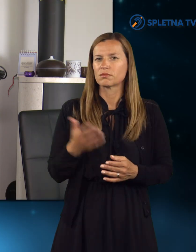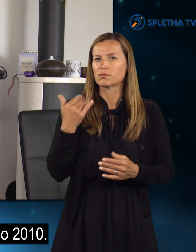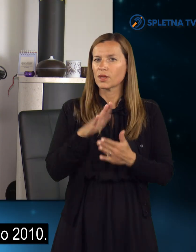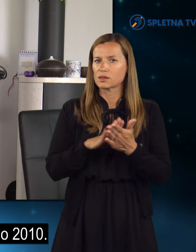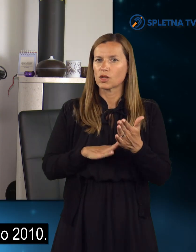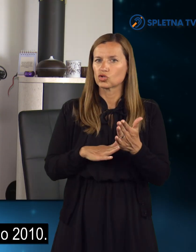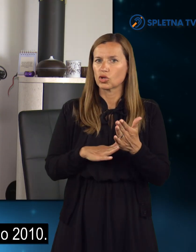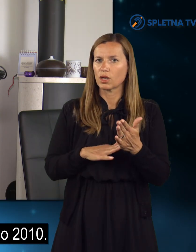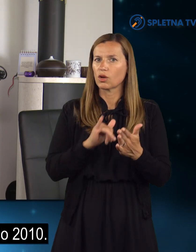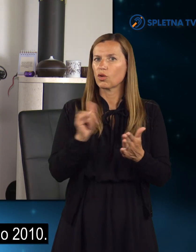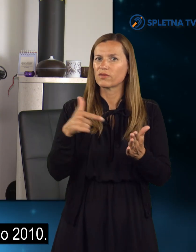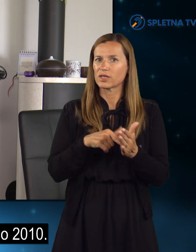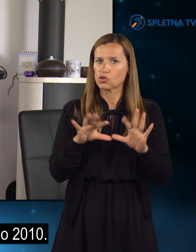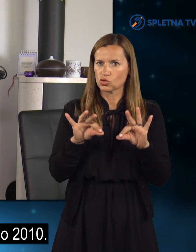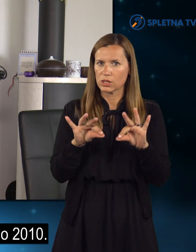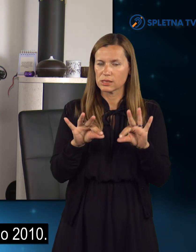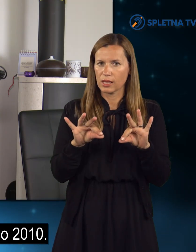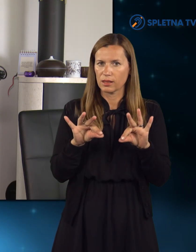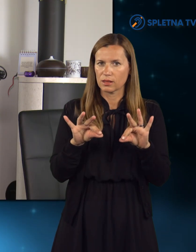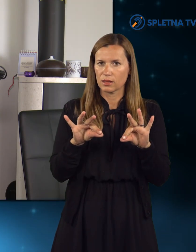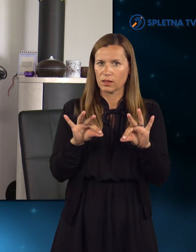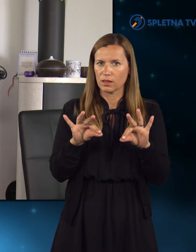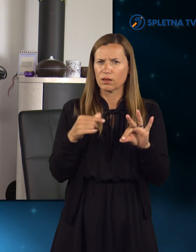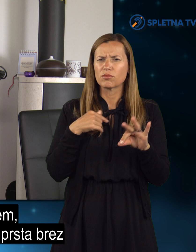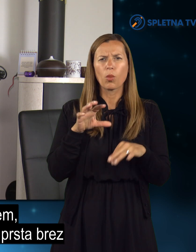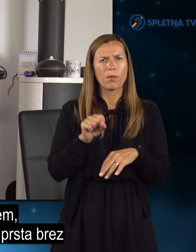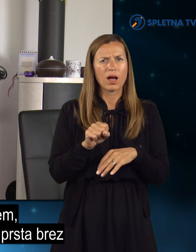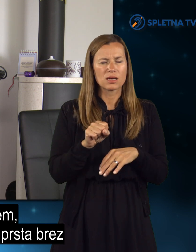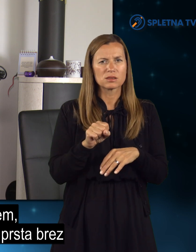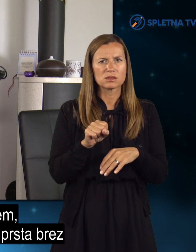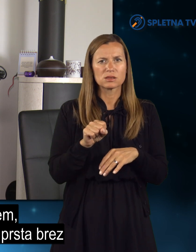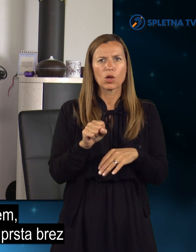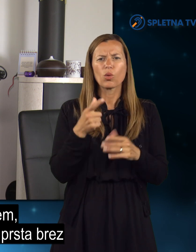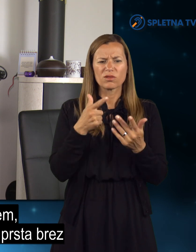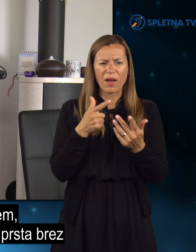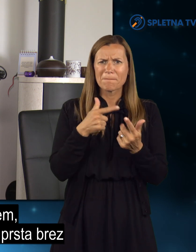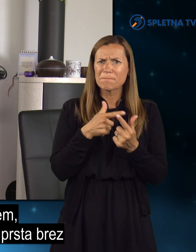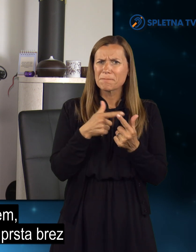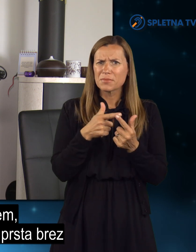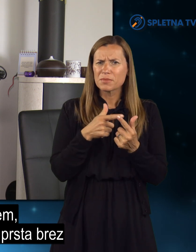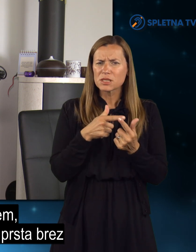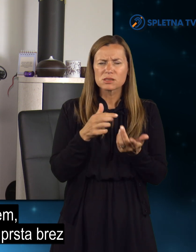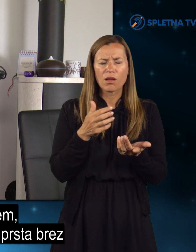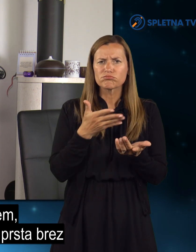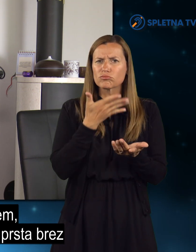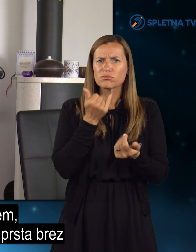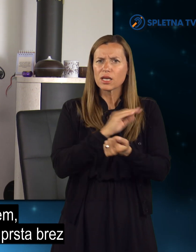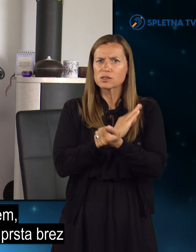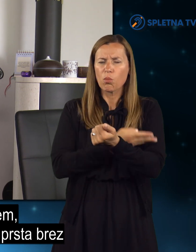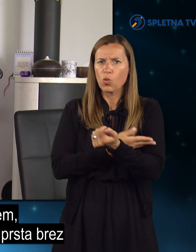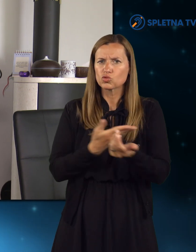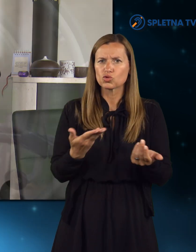To se je začelo 2010, sem opazil, da mi dva prsta sta brez